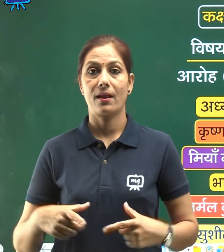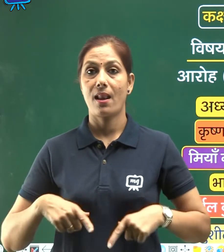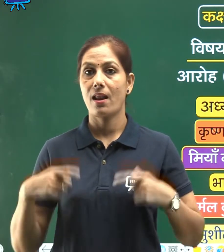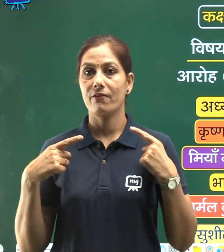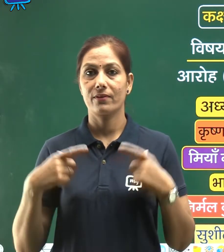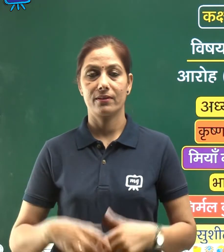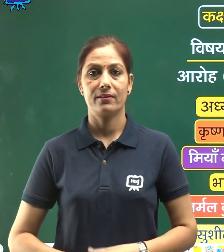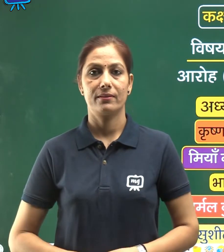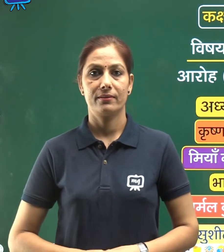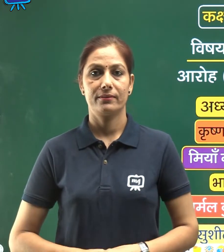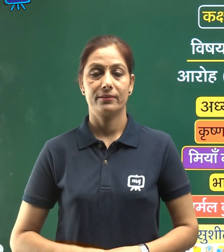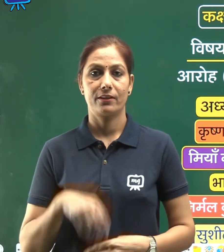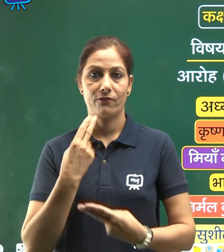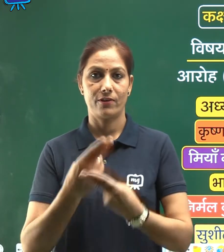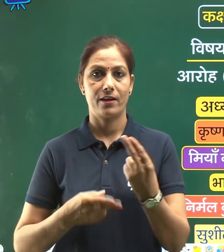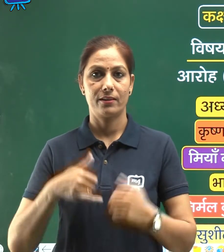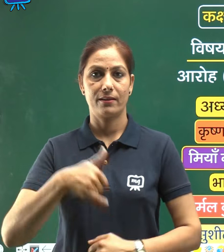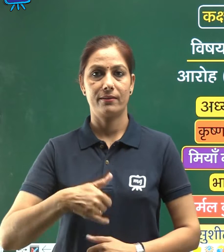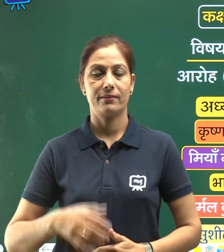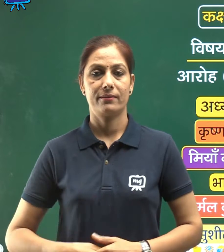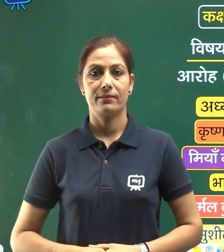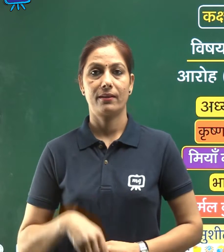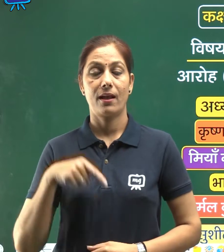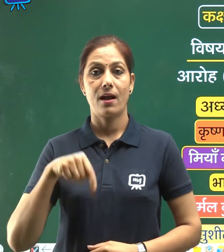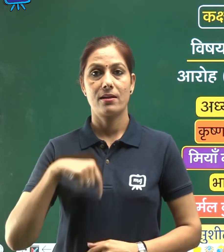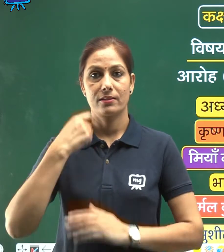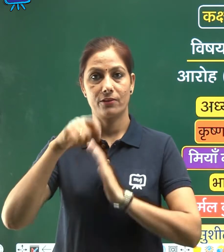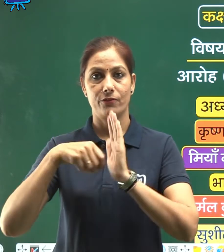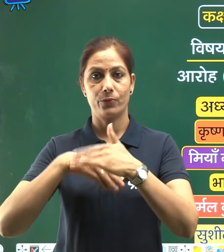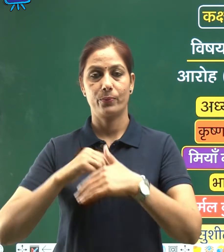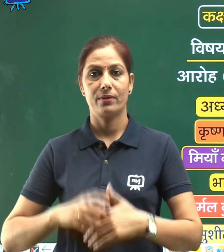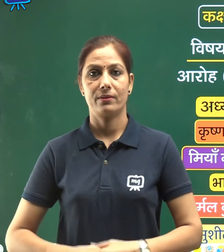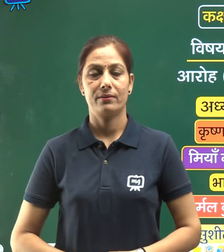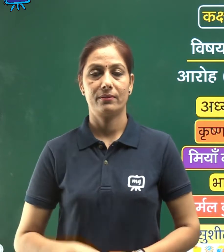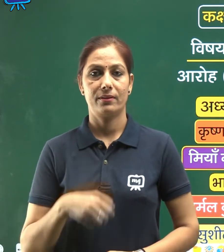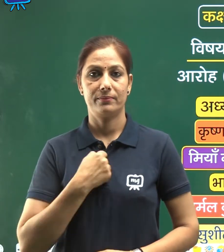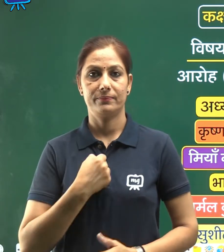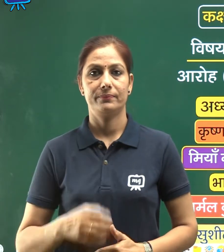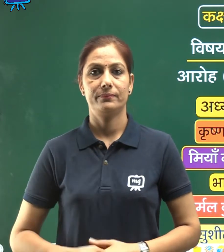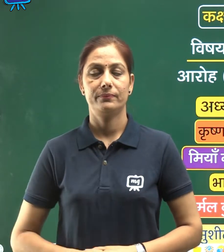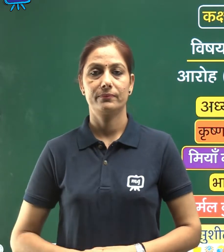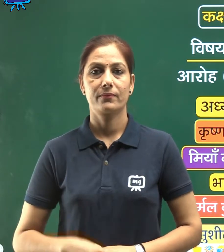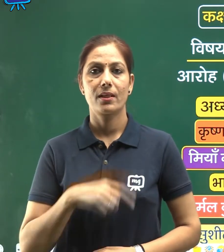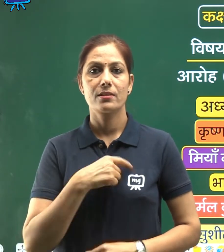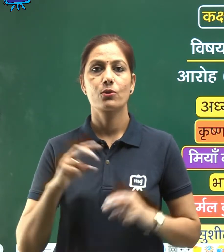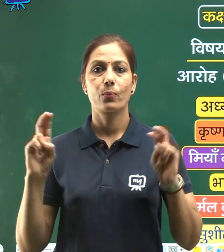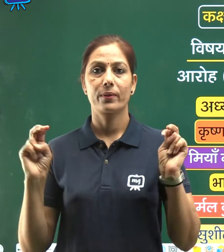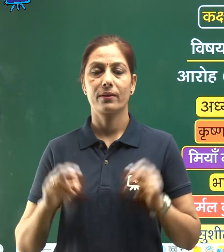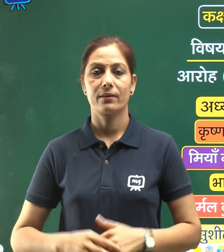का वर्णन था। आज के वीडियो में हम इस अध्याय